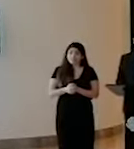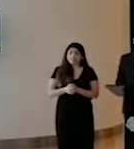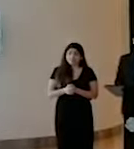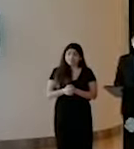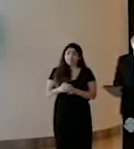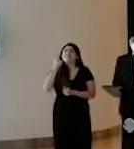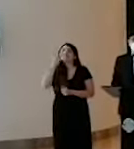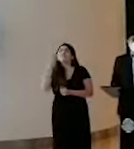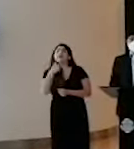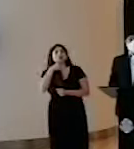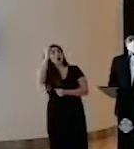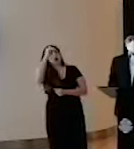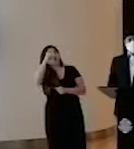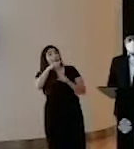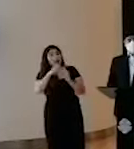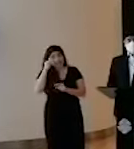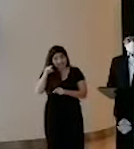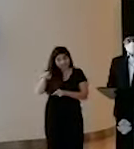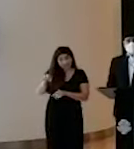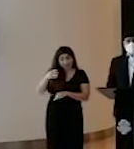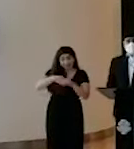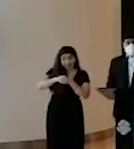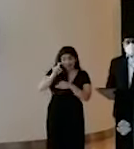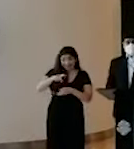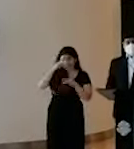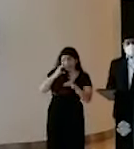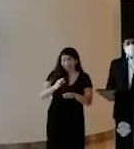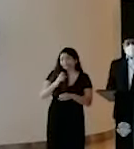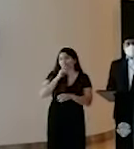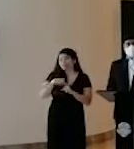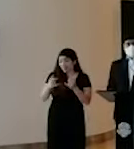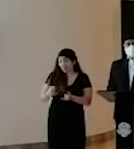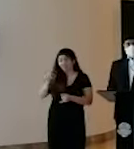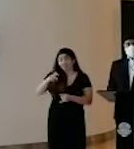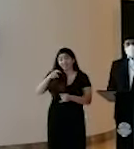Es muy fácil opinar cuando no toca decidir, pero hoy toca decidir.